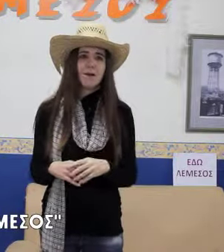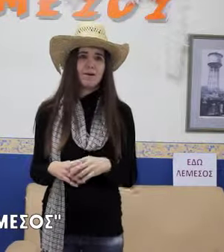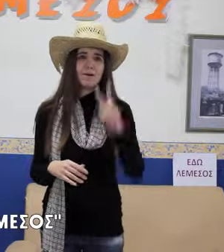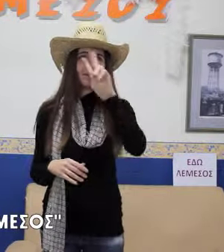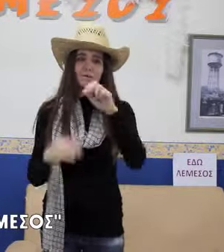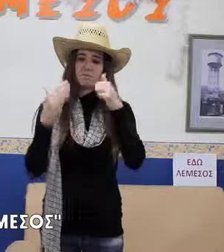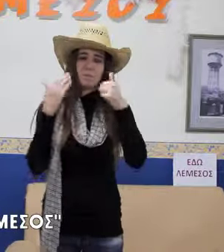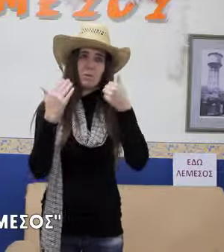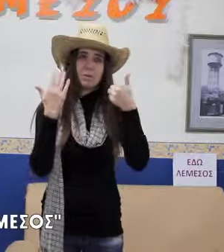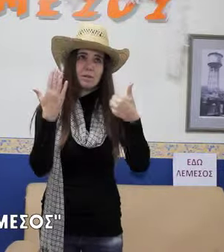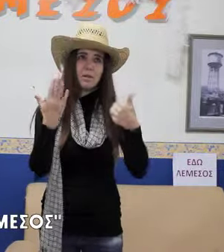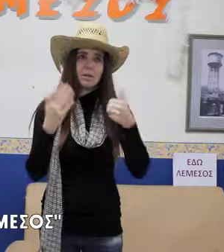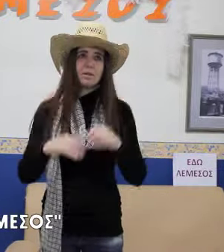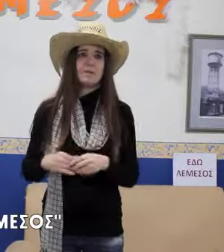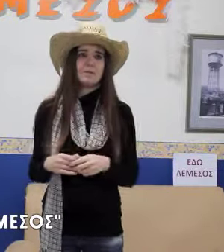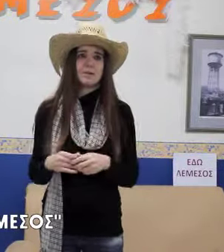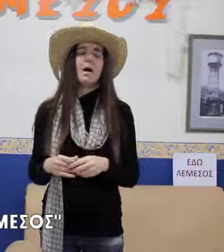34 21 53